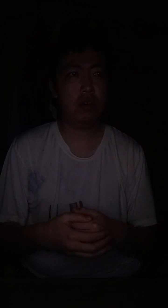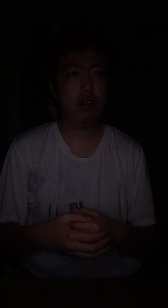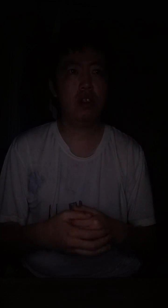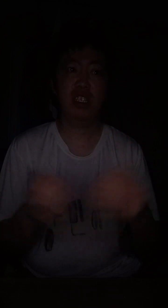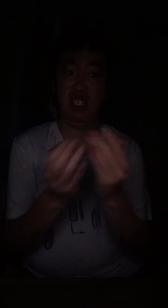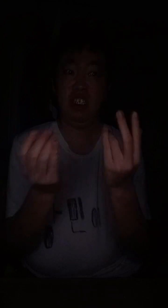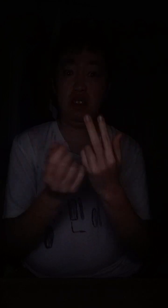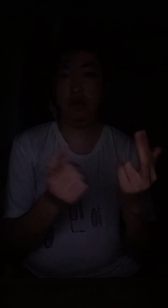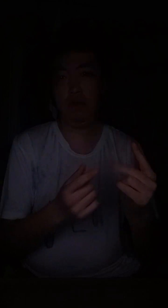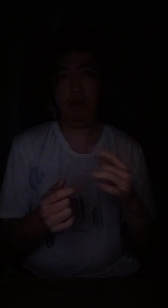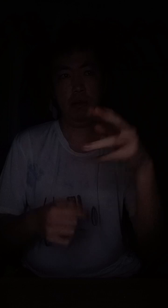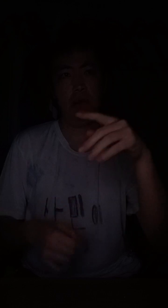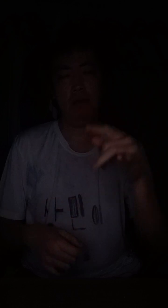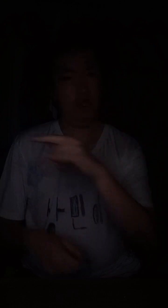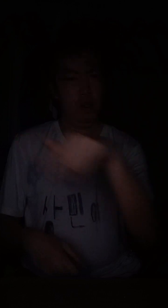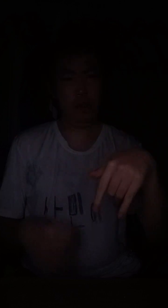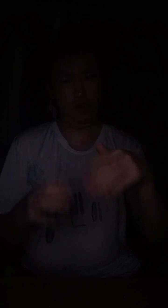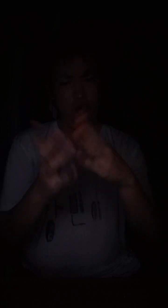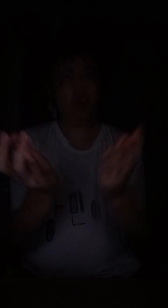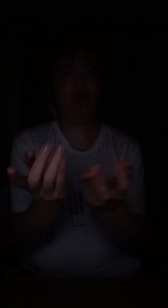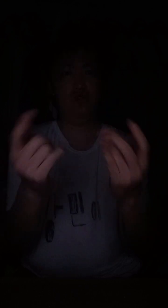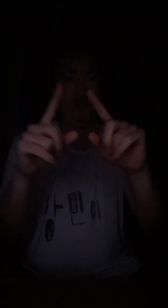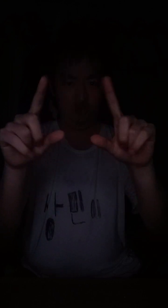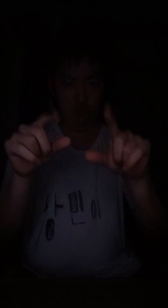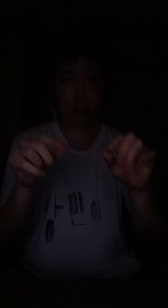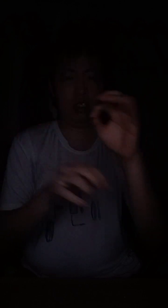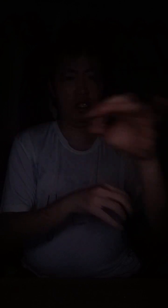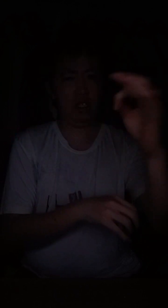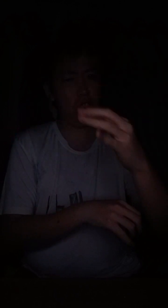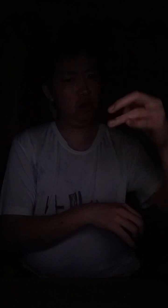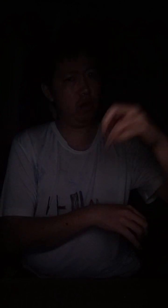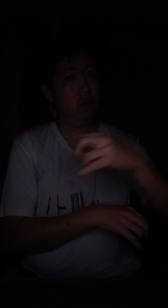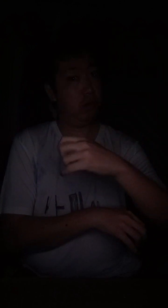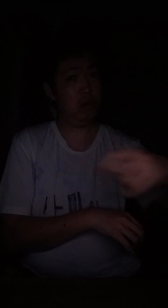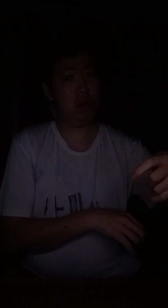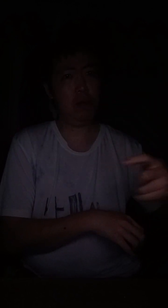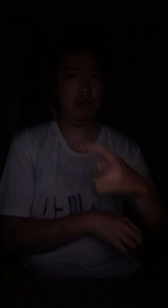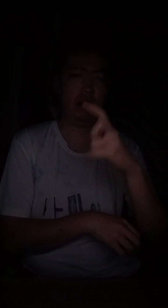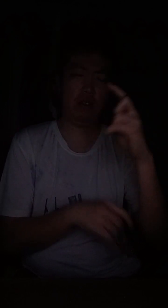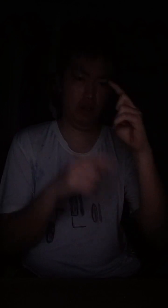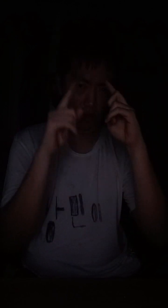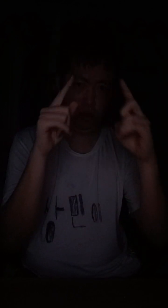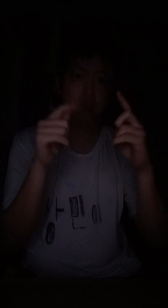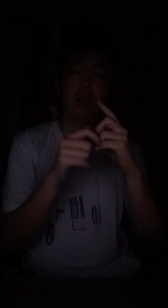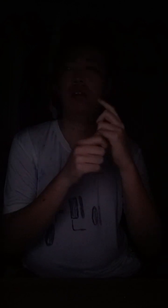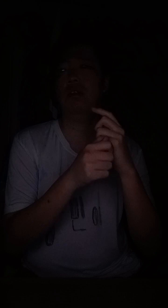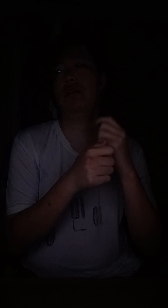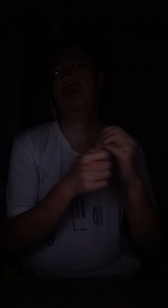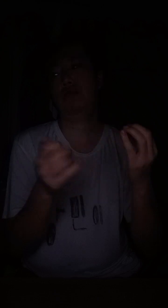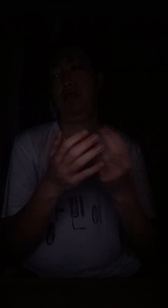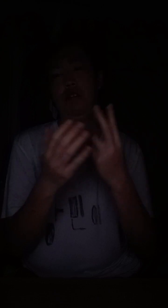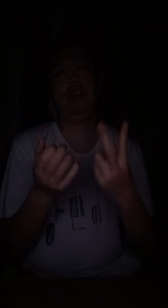이 30대 남성이 개조된 휴대전화를 이용해 카페나 편의점에서 몰래 촬영한 여성이 모두